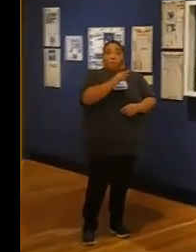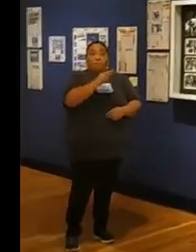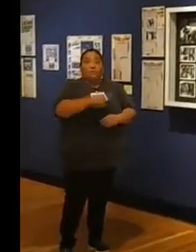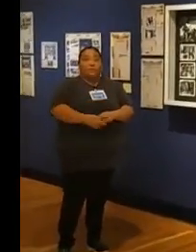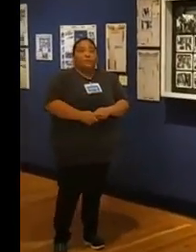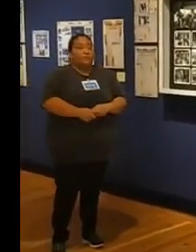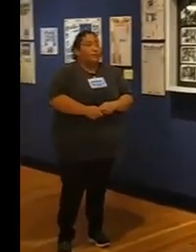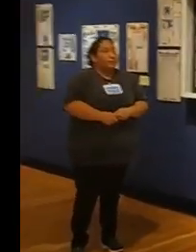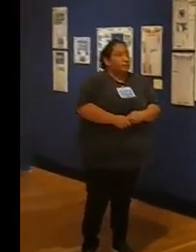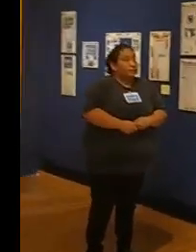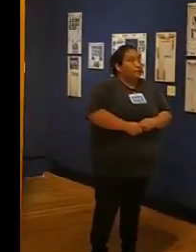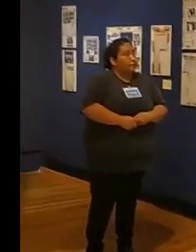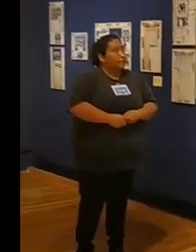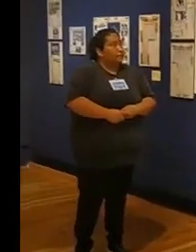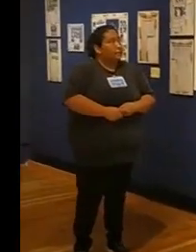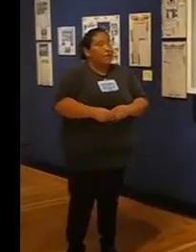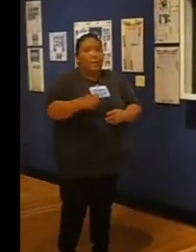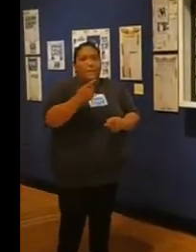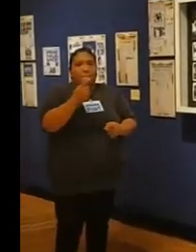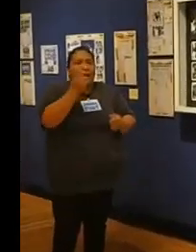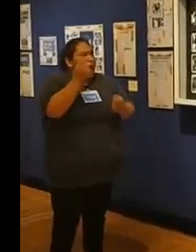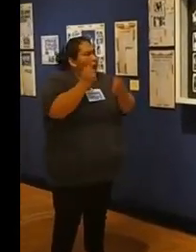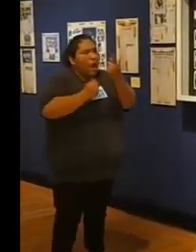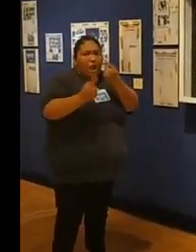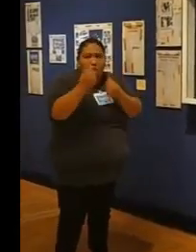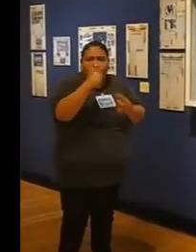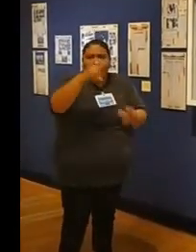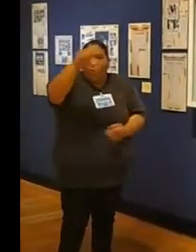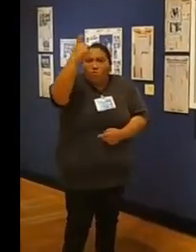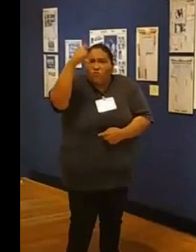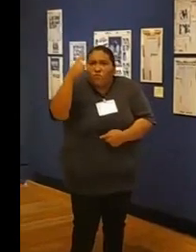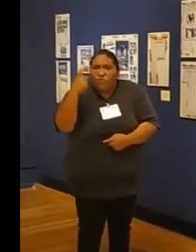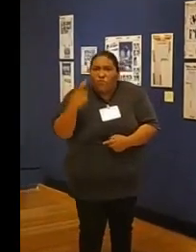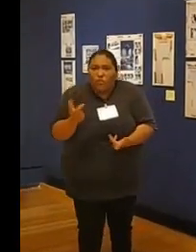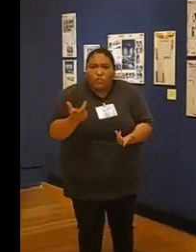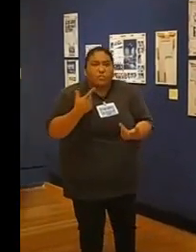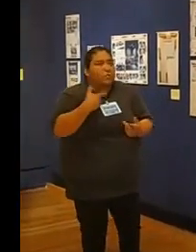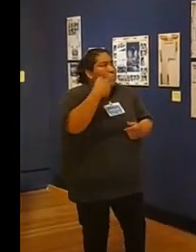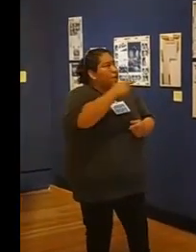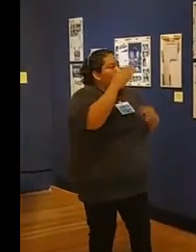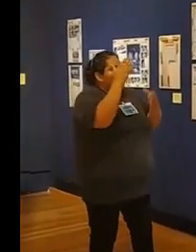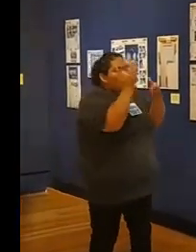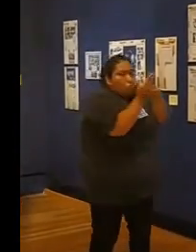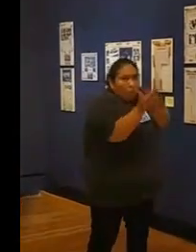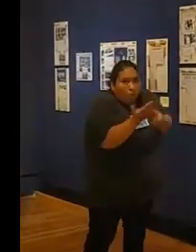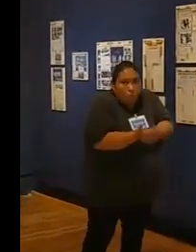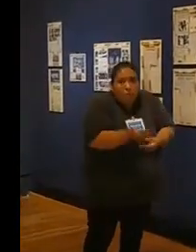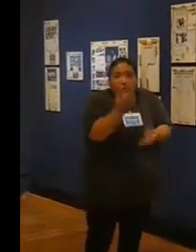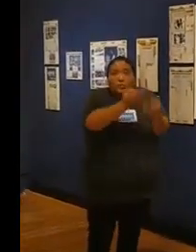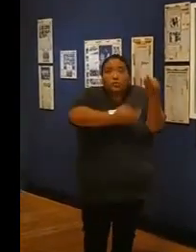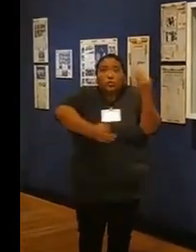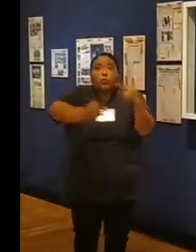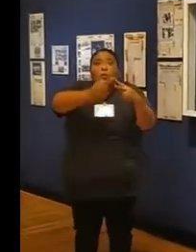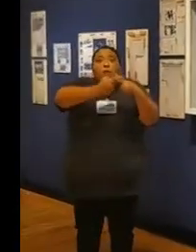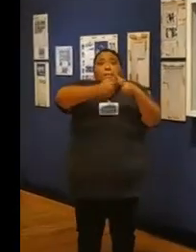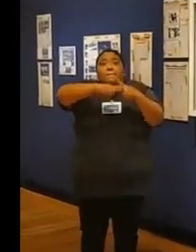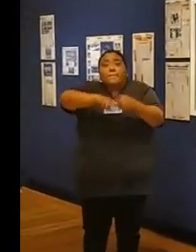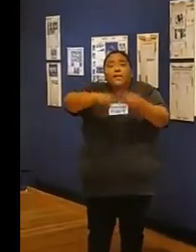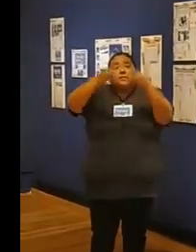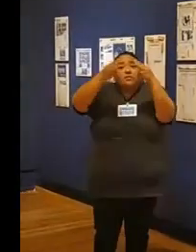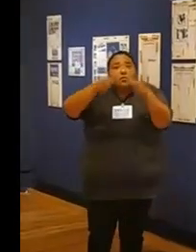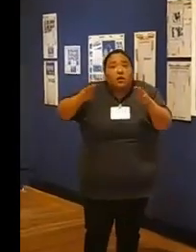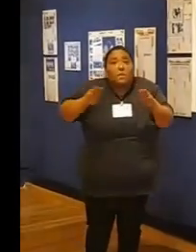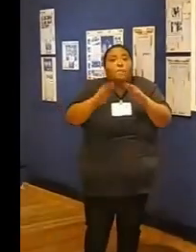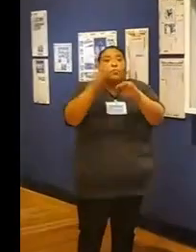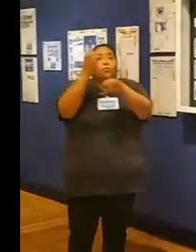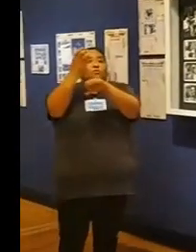eh, parte de esas fotografías, esta documentación que empiezo a tener sobre la música